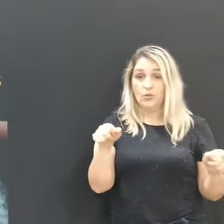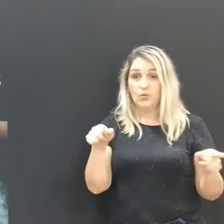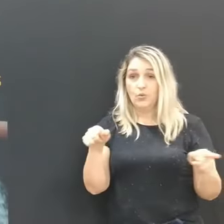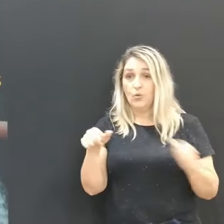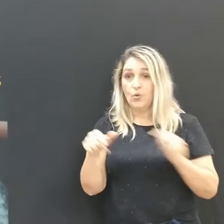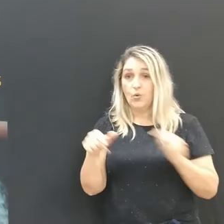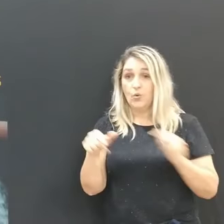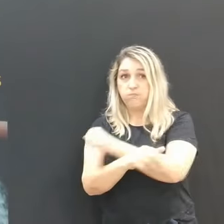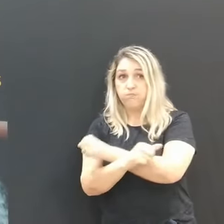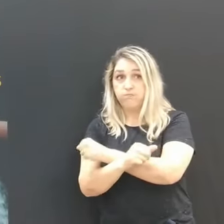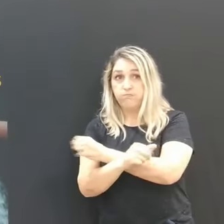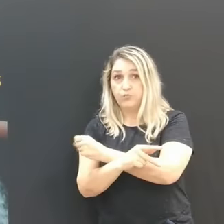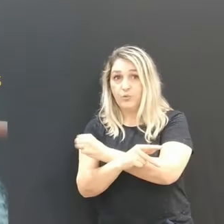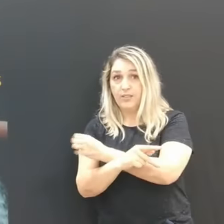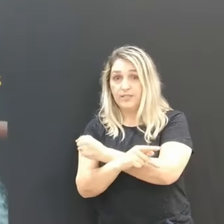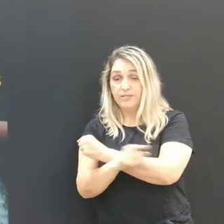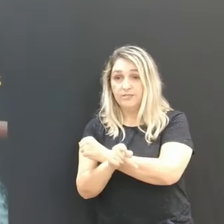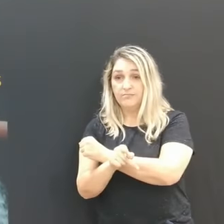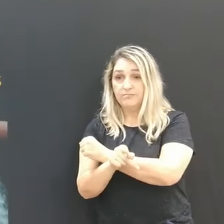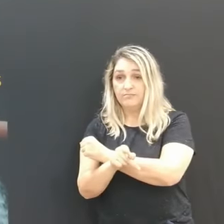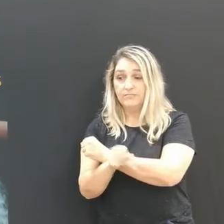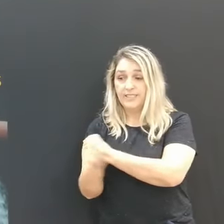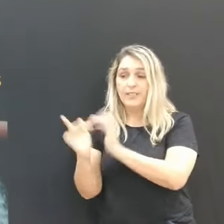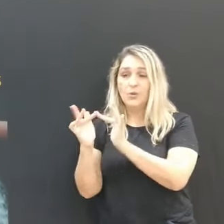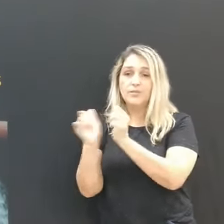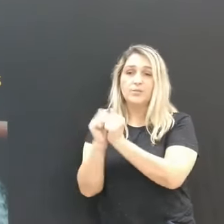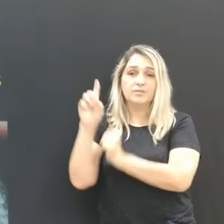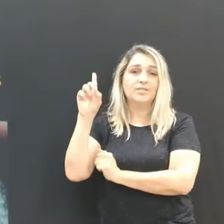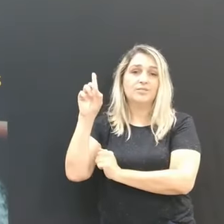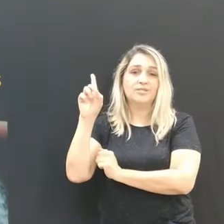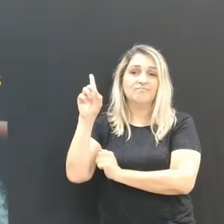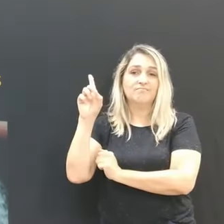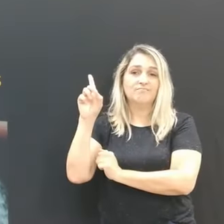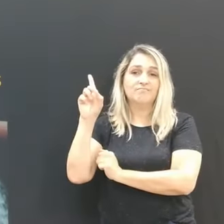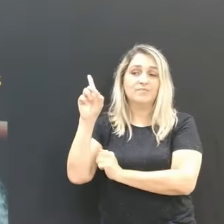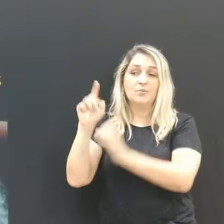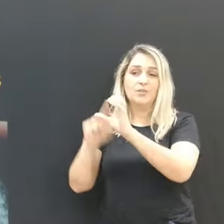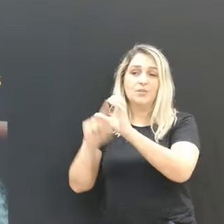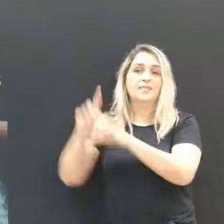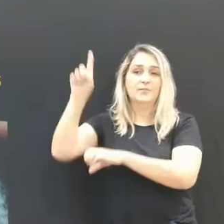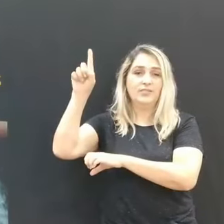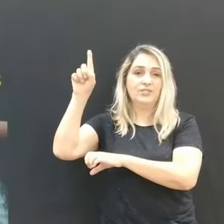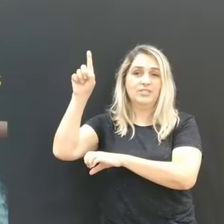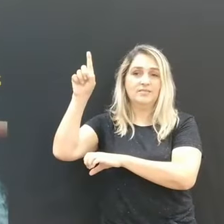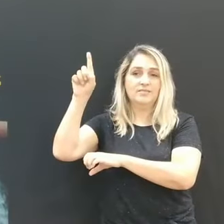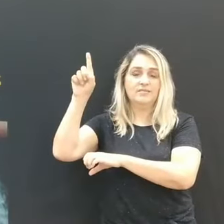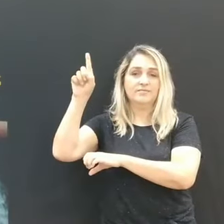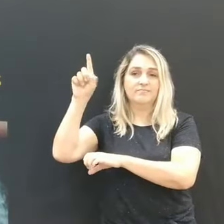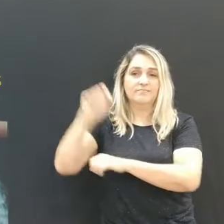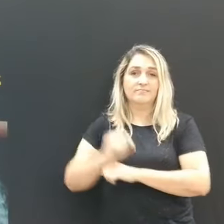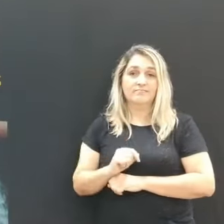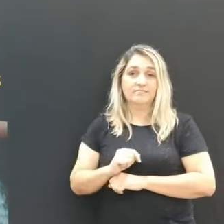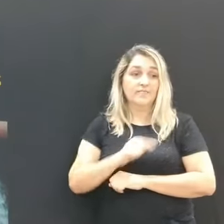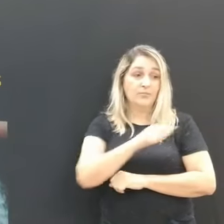vida digna. Já o publicano, né, que era um homem simples, sim, ele tinha contato com Deus, ele dependia